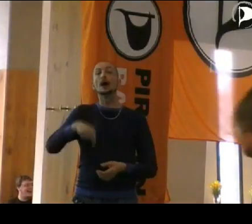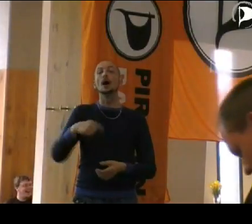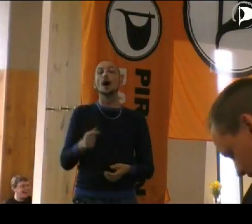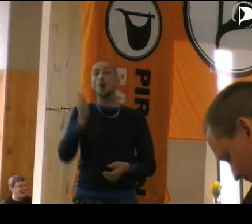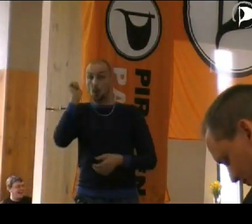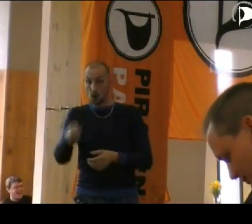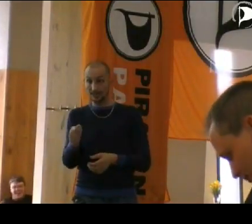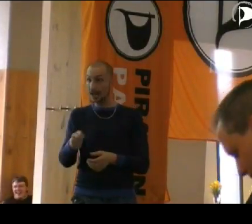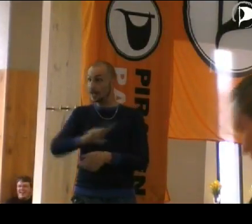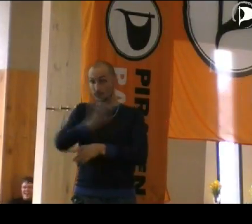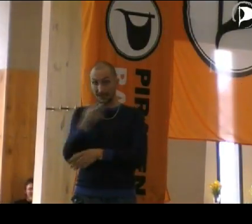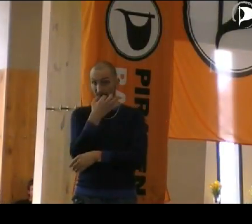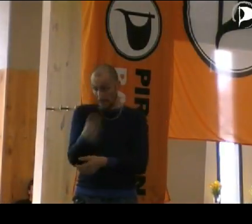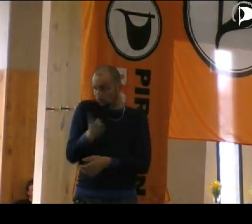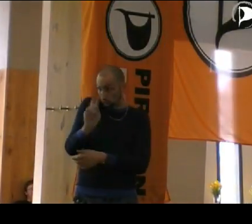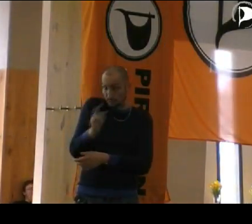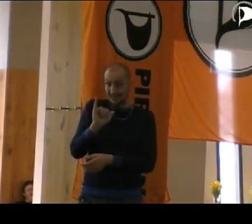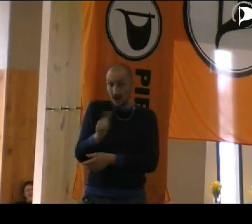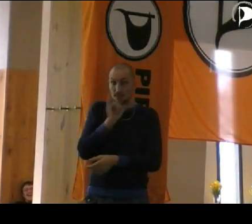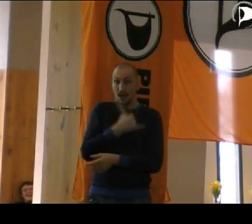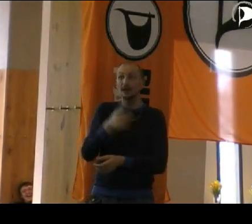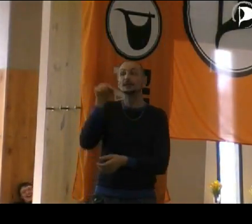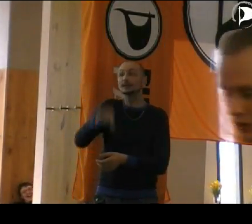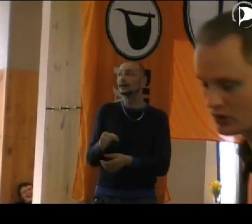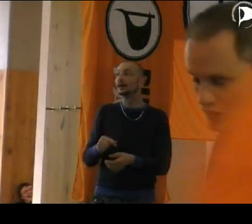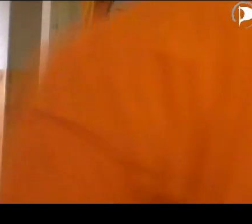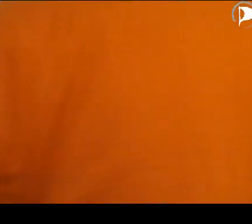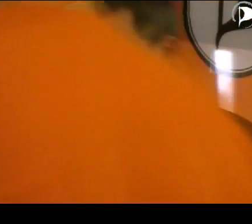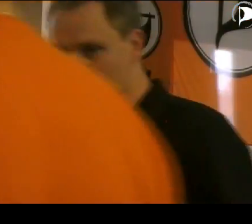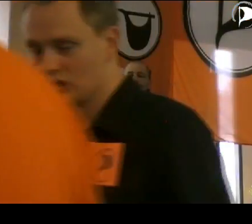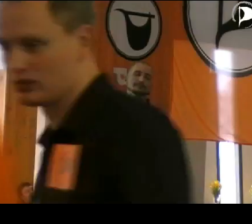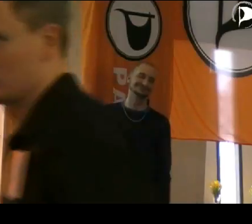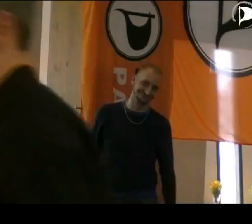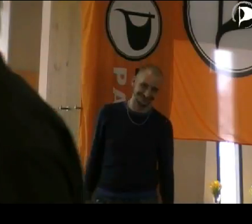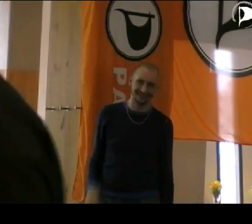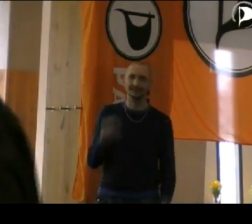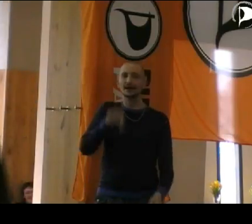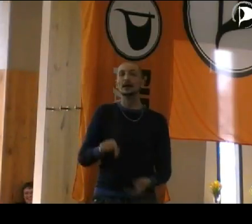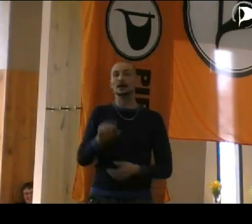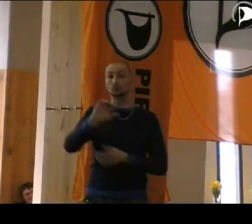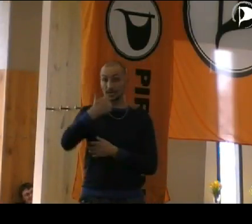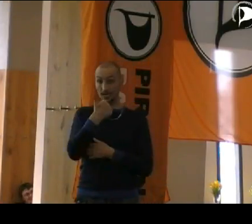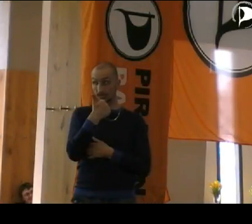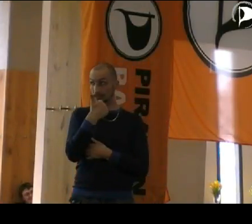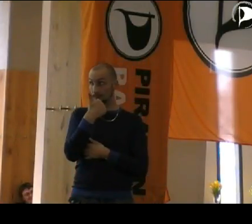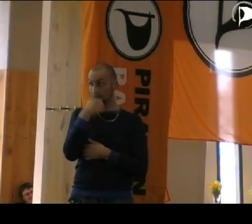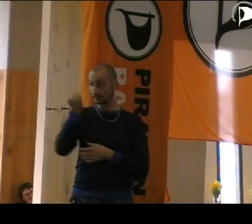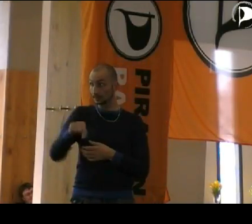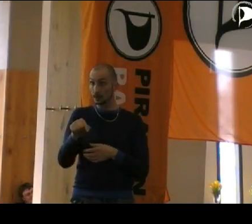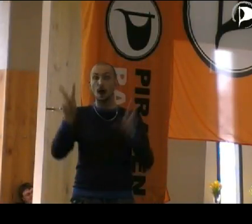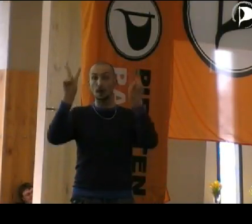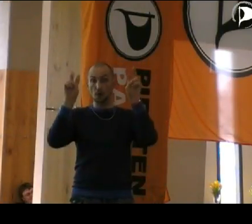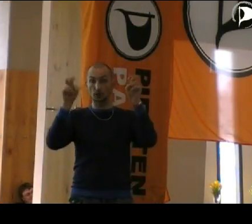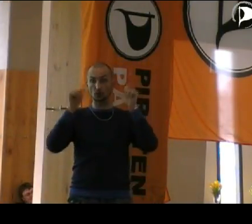ich hätte halt gern nach weite und einen cheeseburger und hätte gerne dass wir nicht unsere produkte und